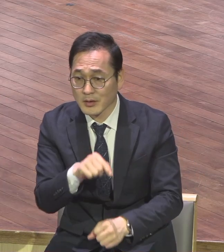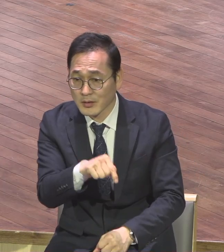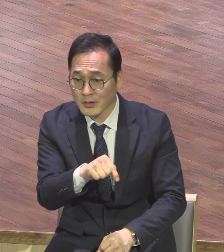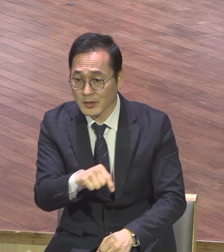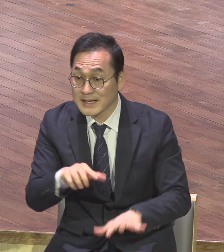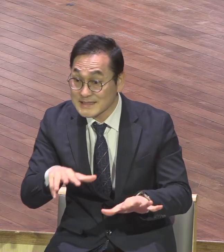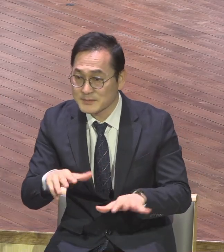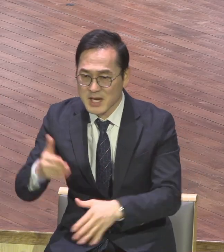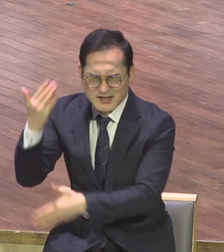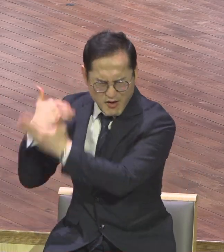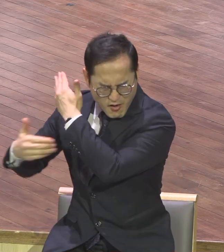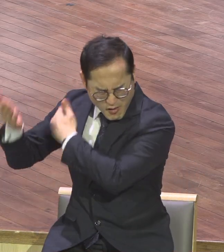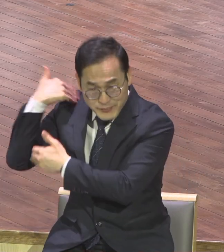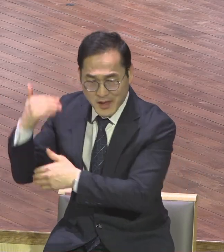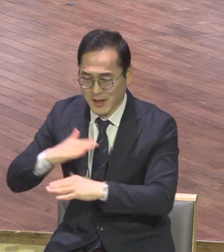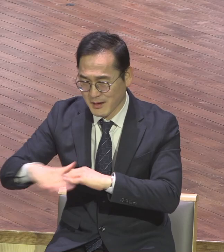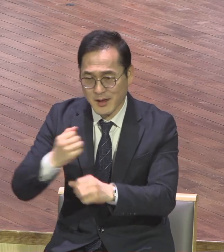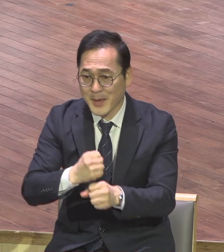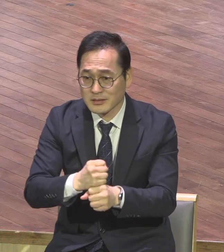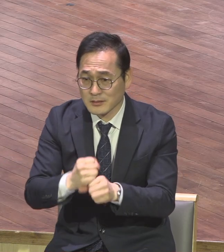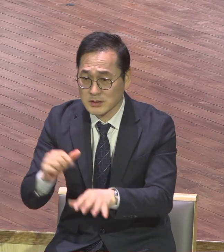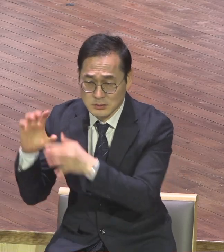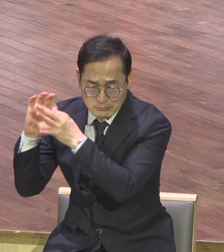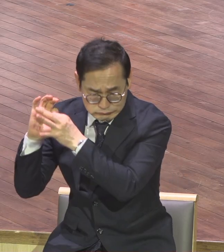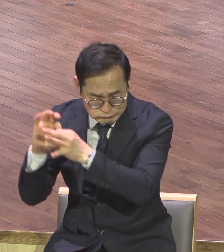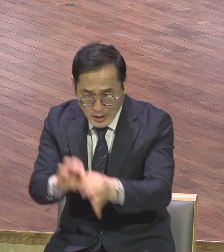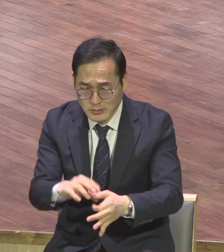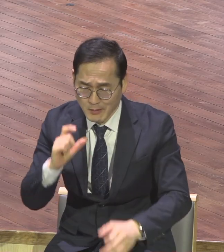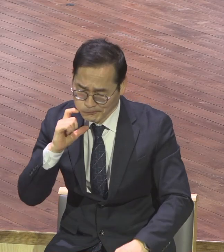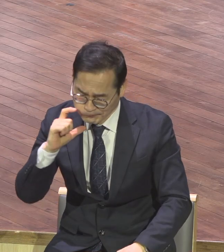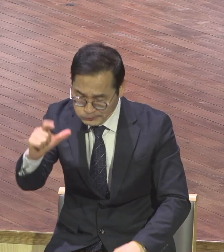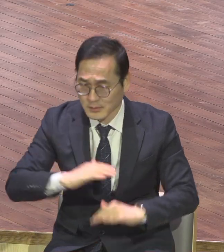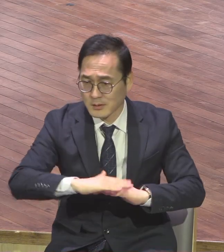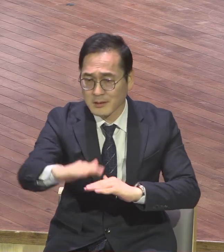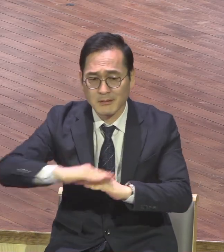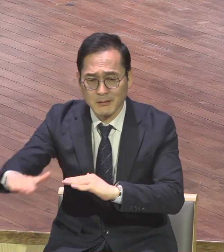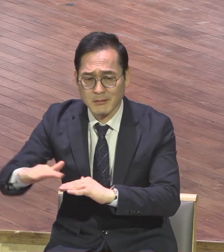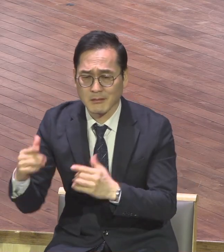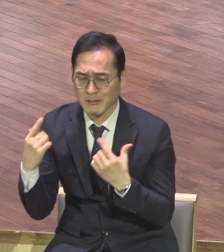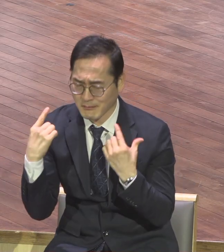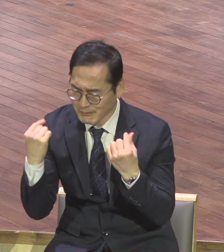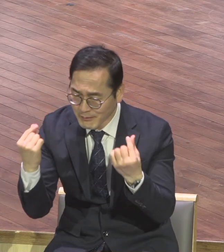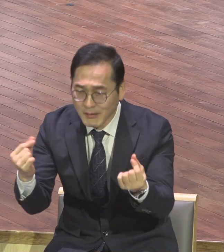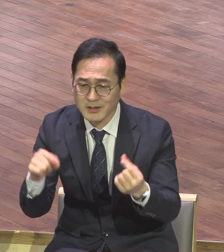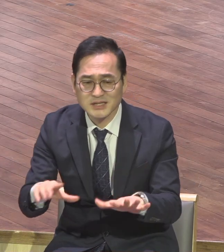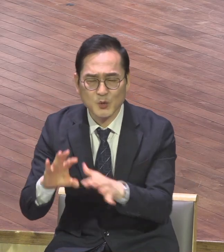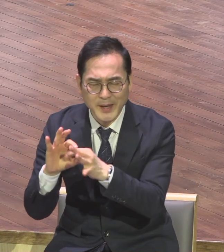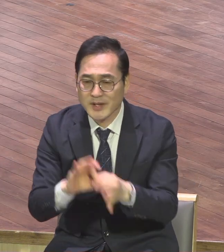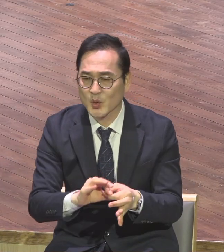있다. 그 정도로 단단하게 그렇게 도로를 만들었습니다.